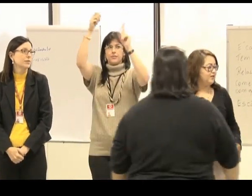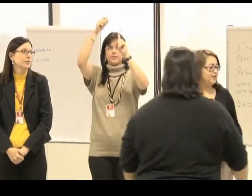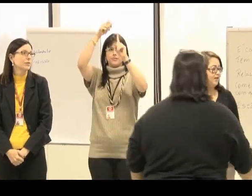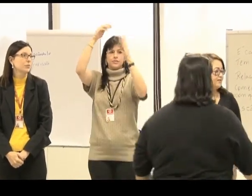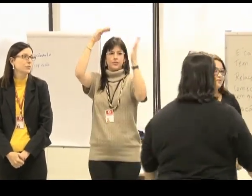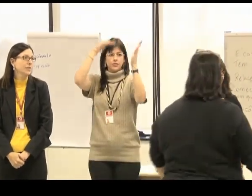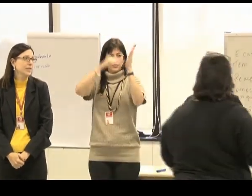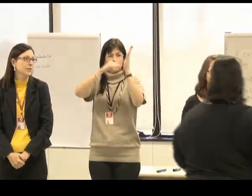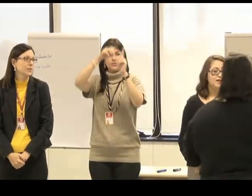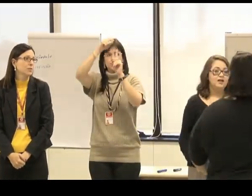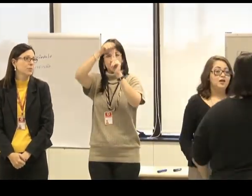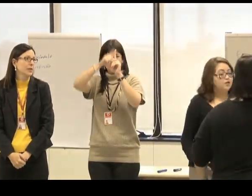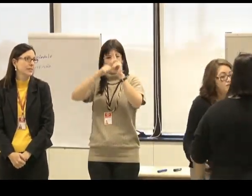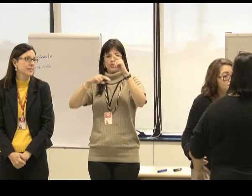Qual? Pode falar.